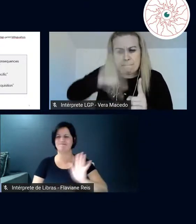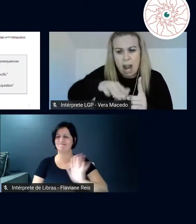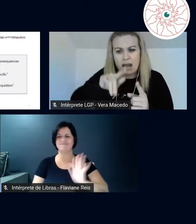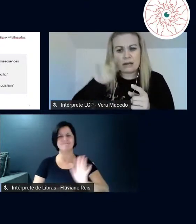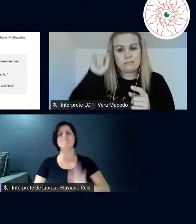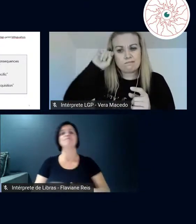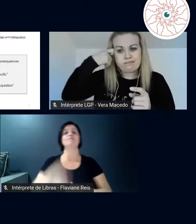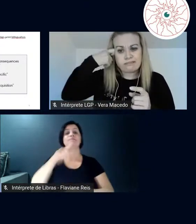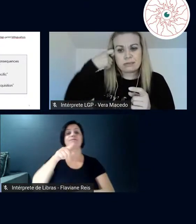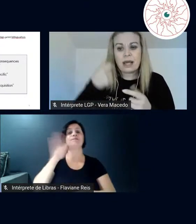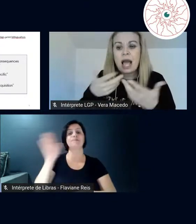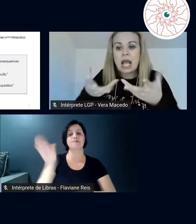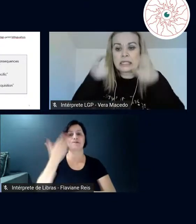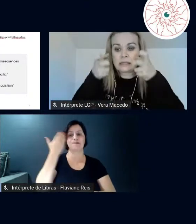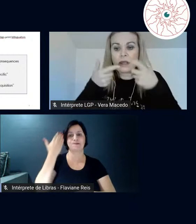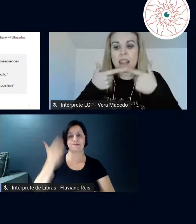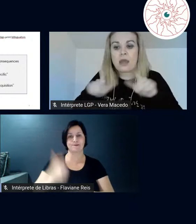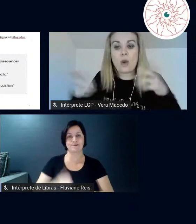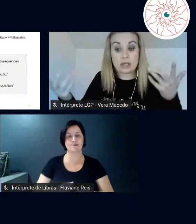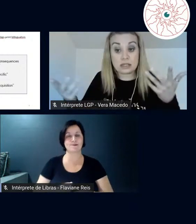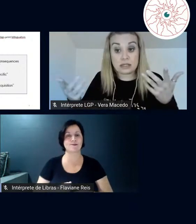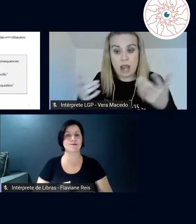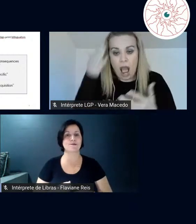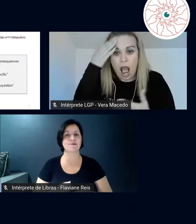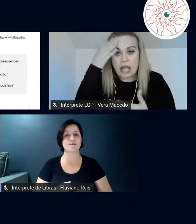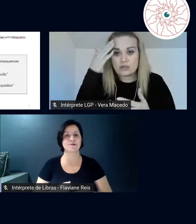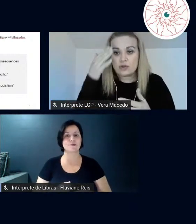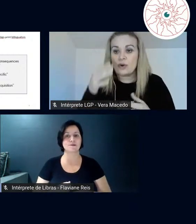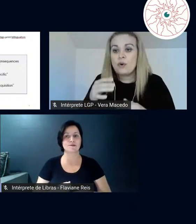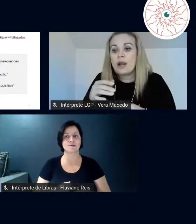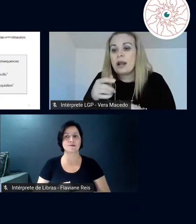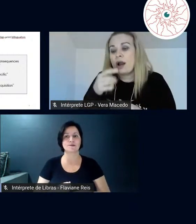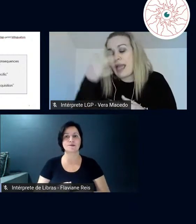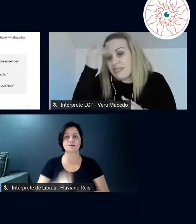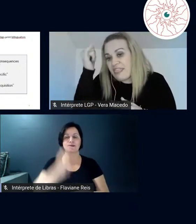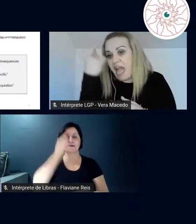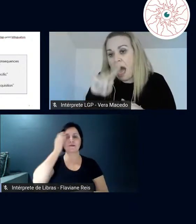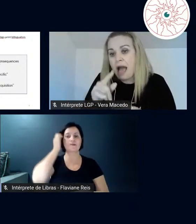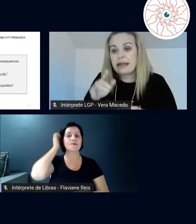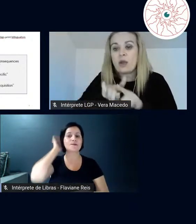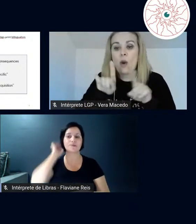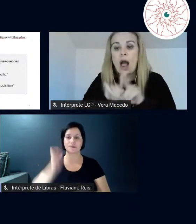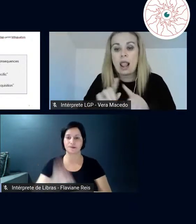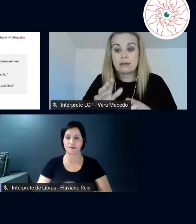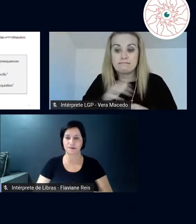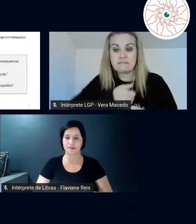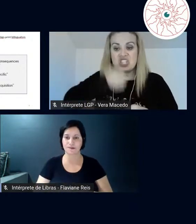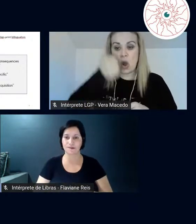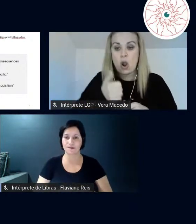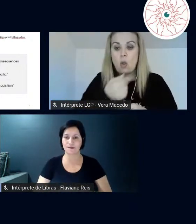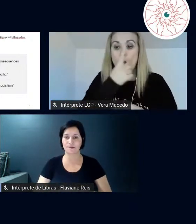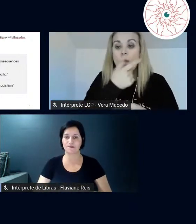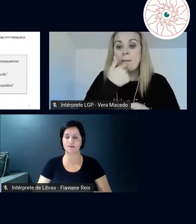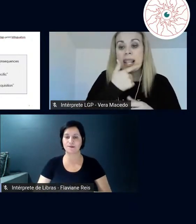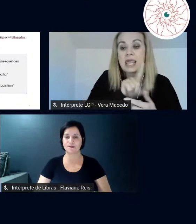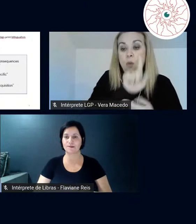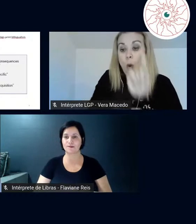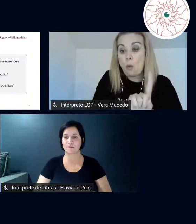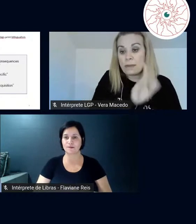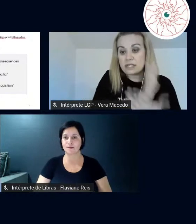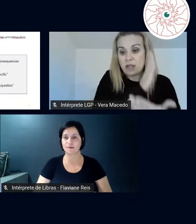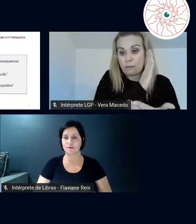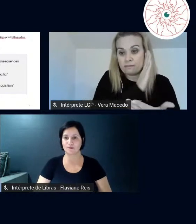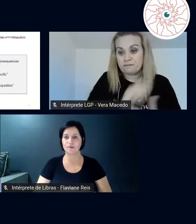aquisição de que é bem mais salutar, mais saudável se aprender uma língua por vez. Próximo slide, por